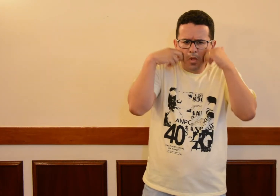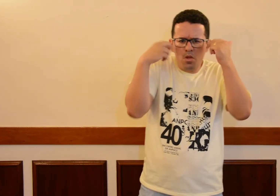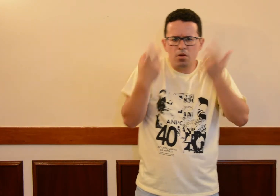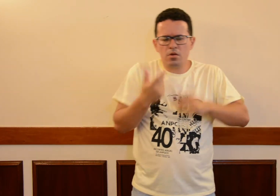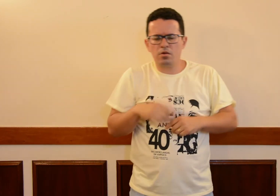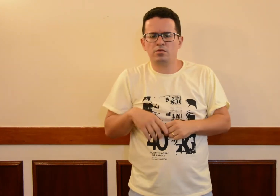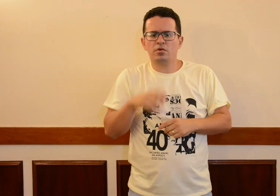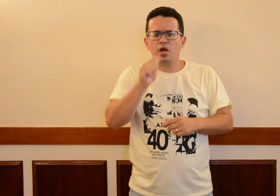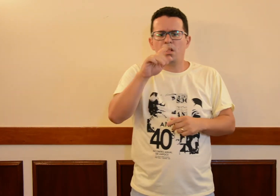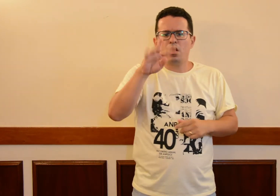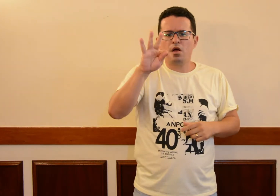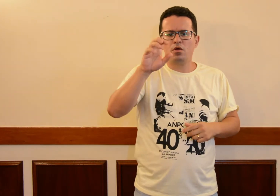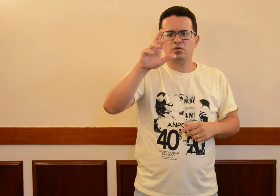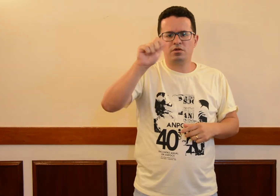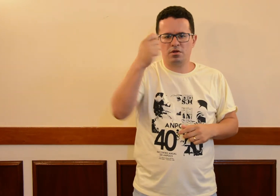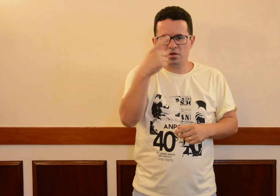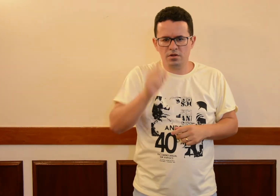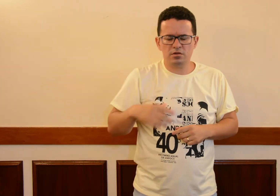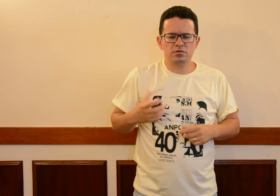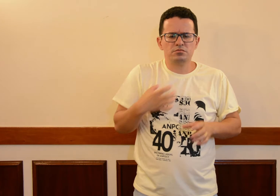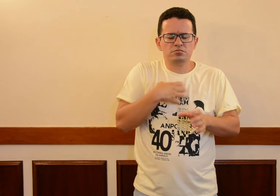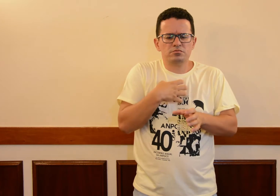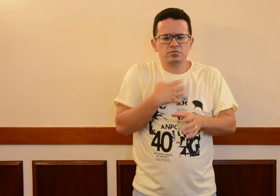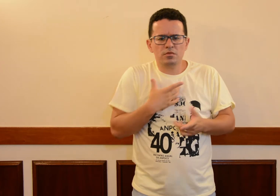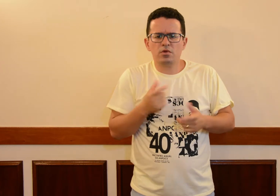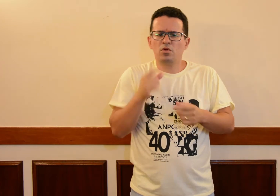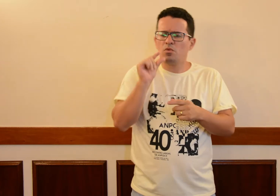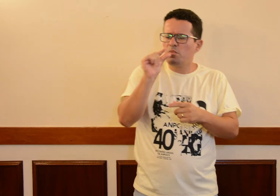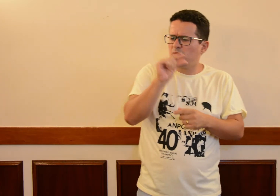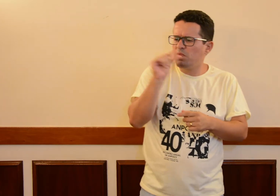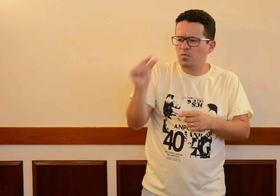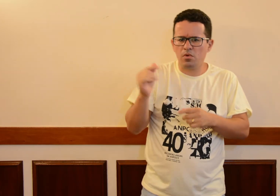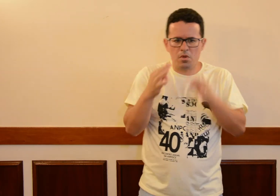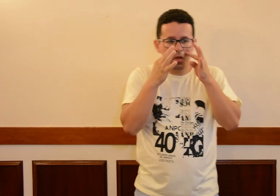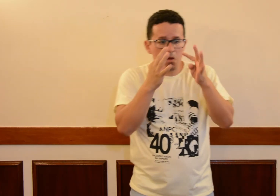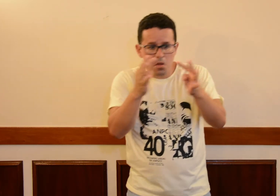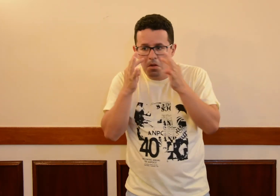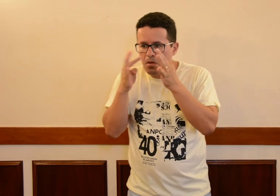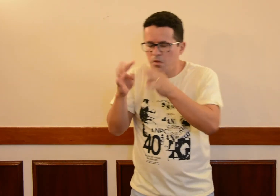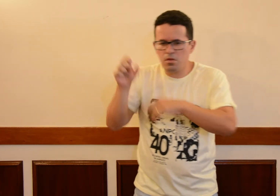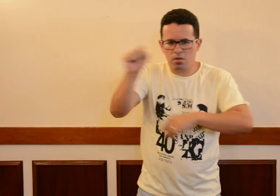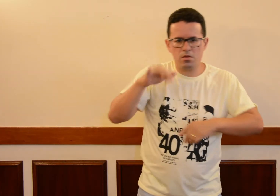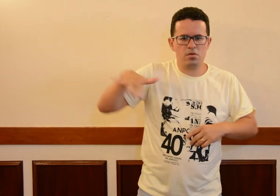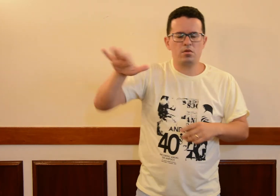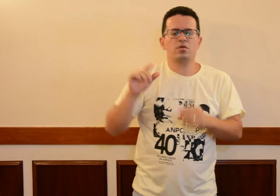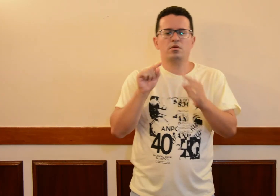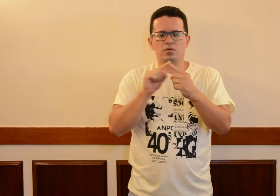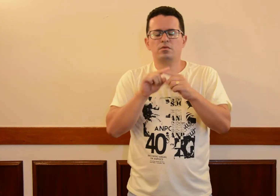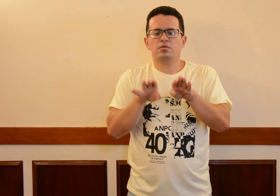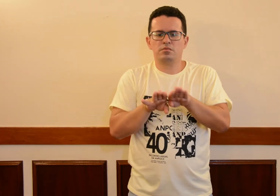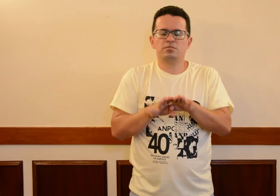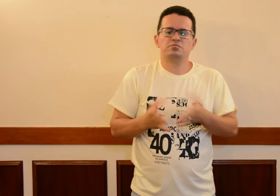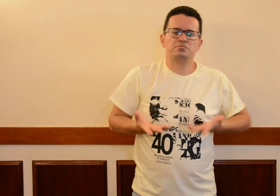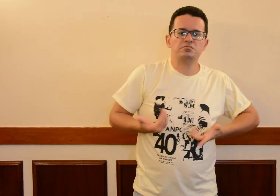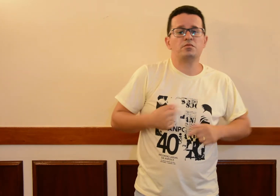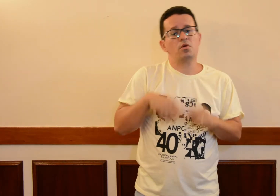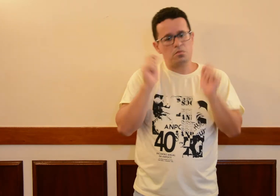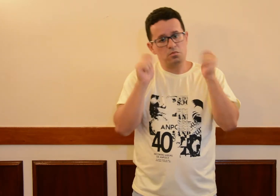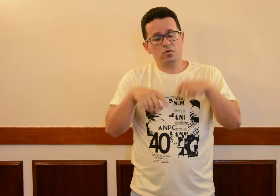sensorial e pouca capacidade de atenção social ou atenção compartilhada, que seria o que a gente pode chamar hoje de